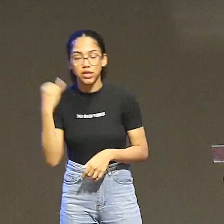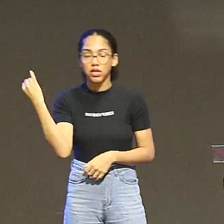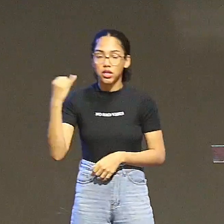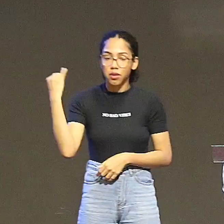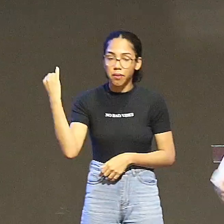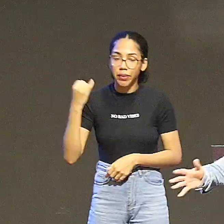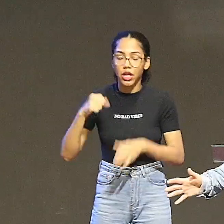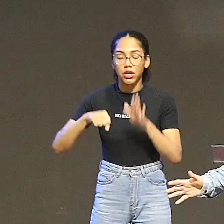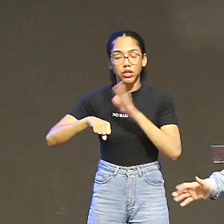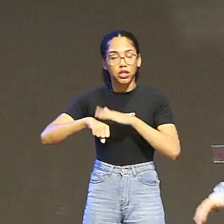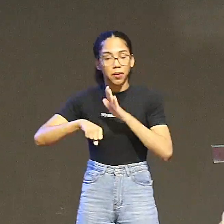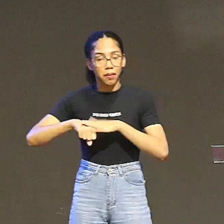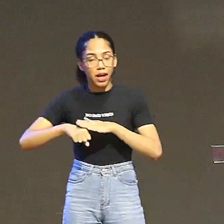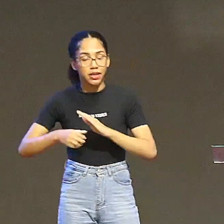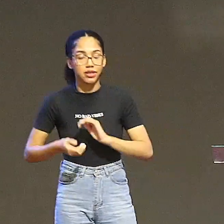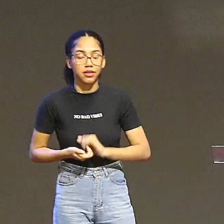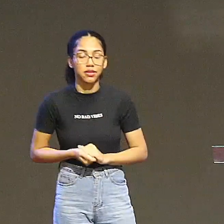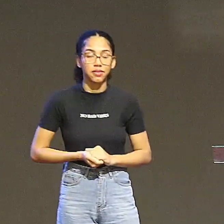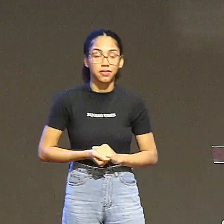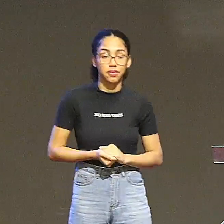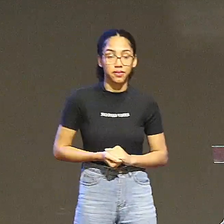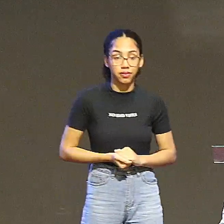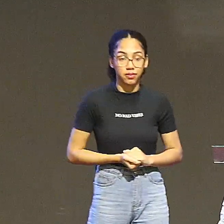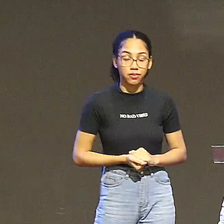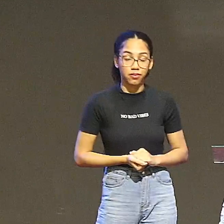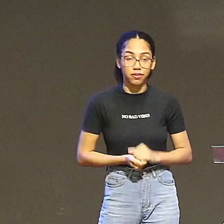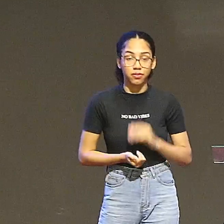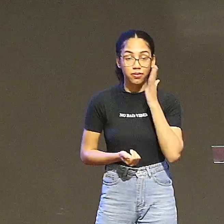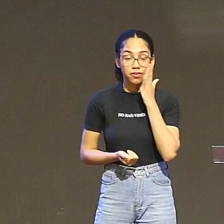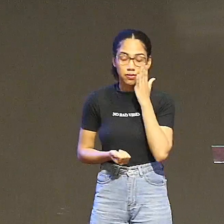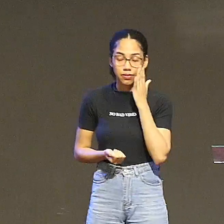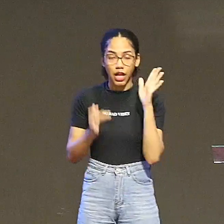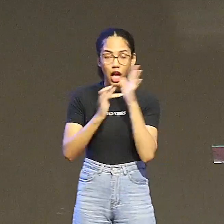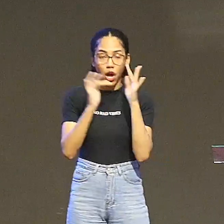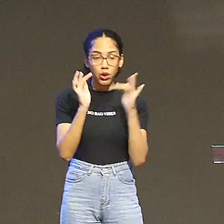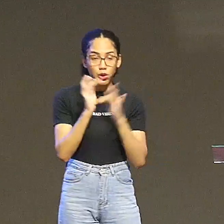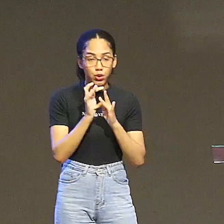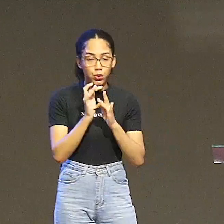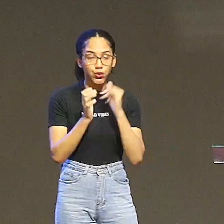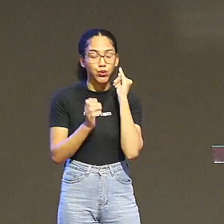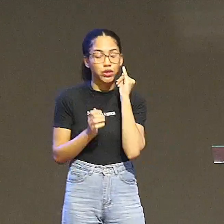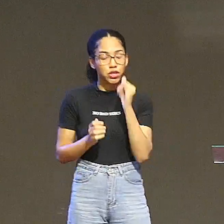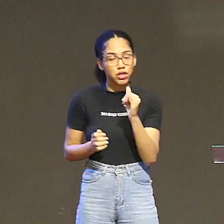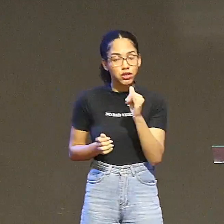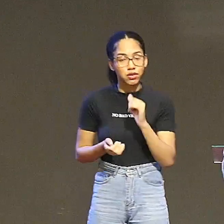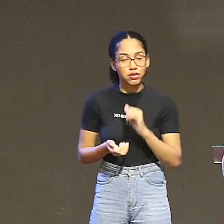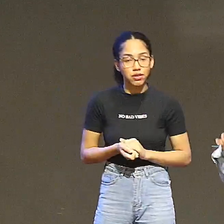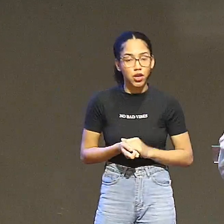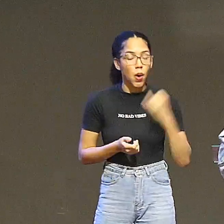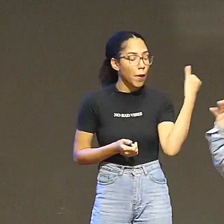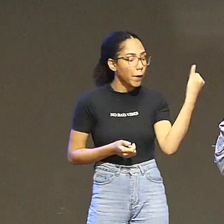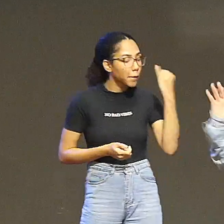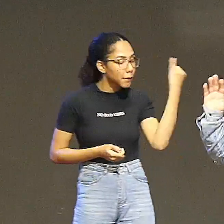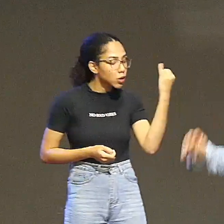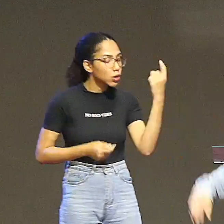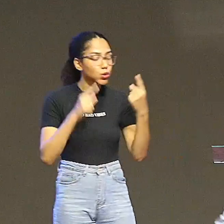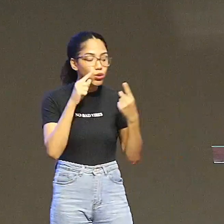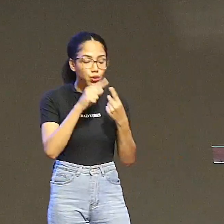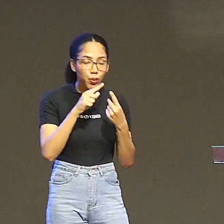talvez essenciais e Jesus fala só uma coisa é importante o resto é